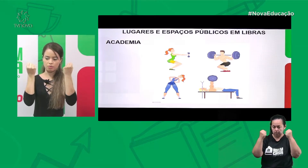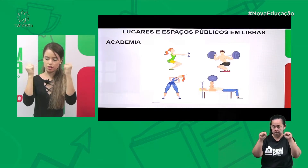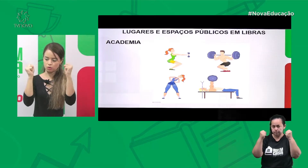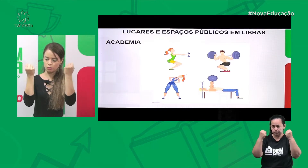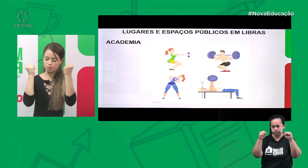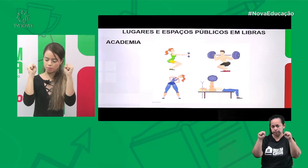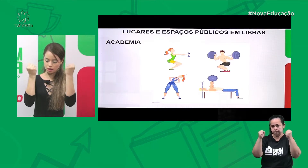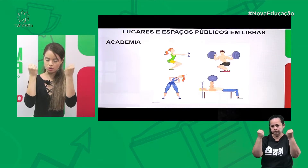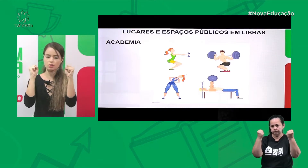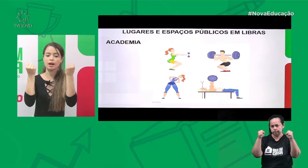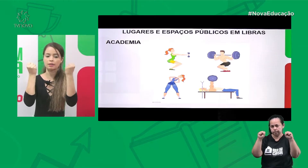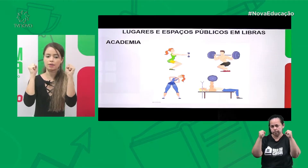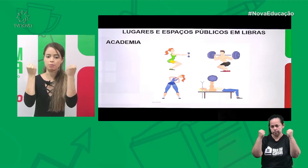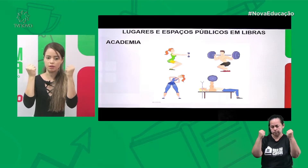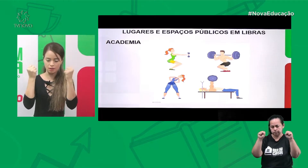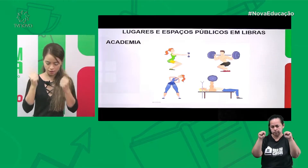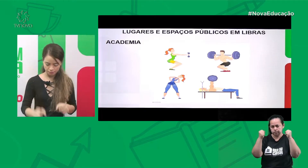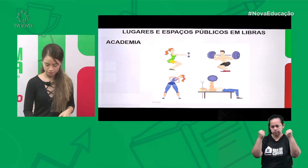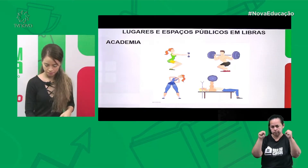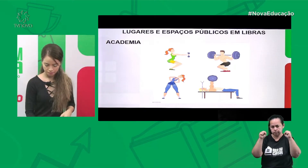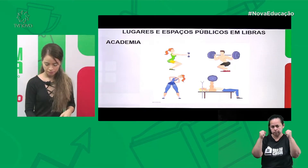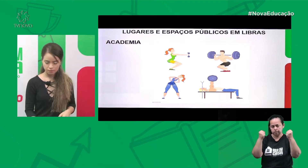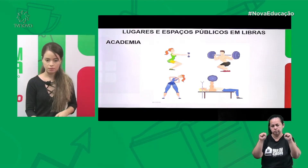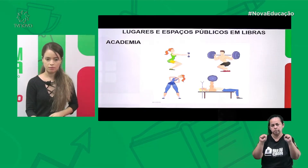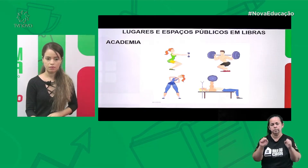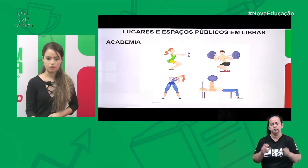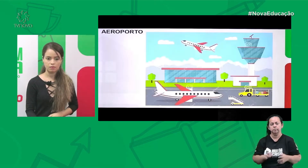você está fazendo os movimentos, academia.